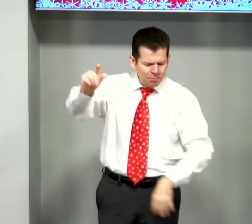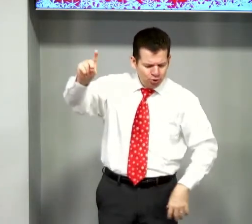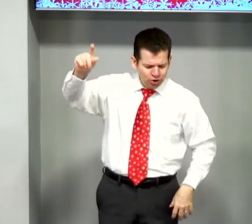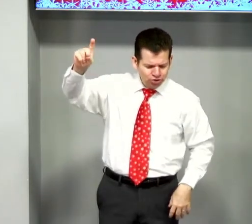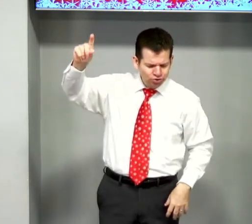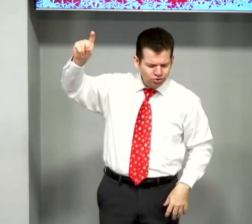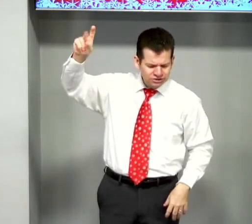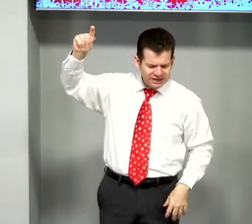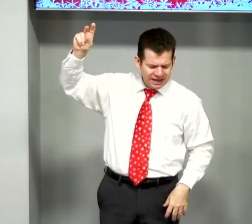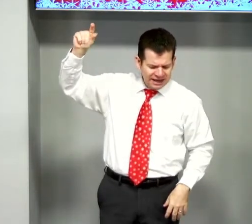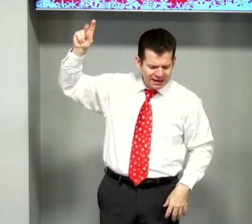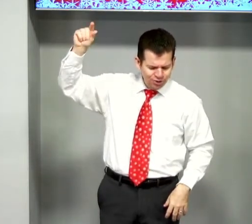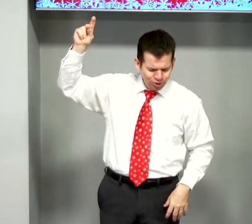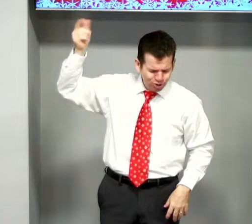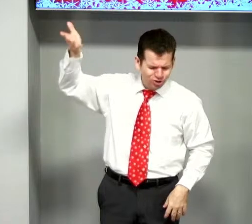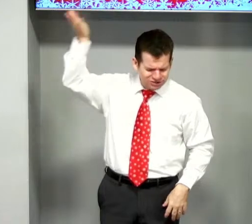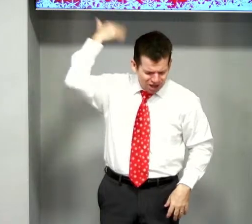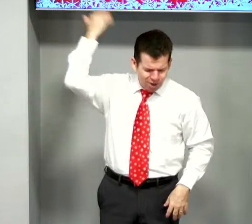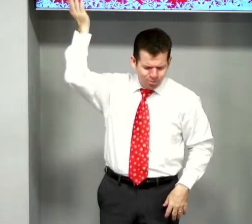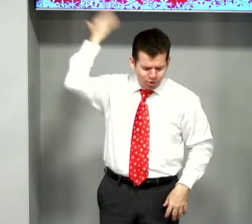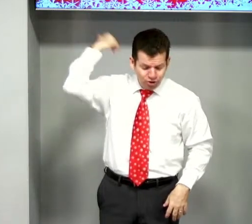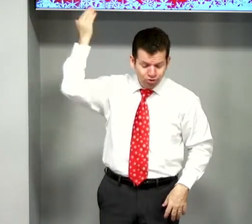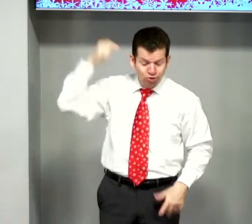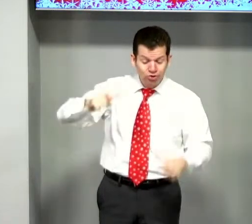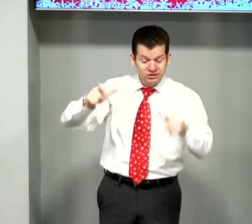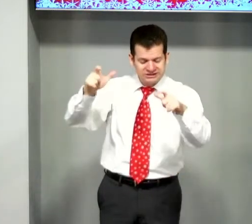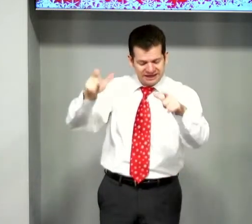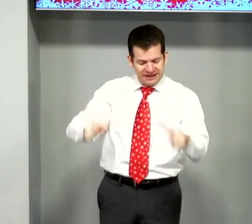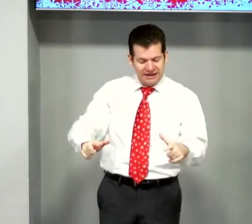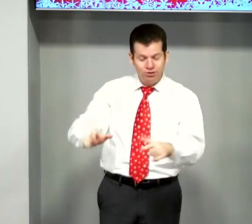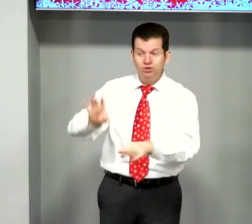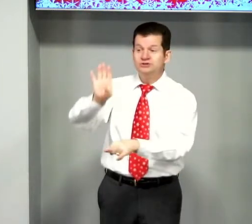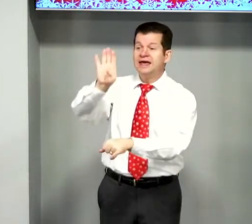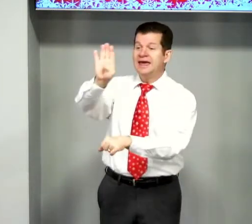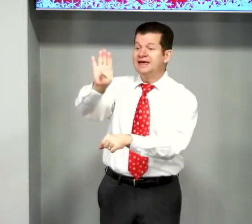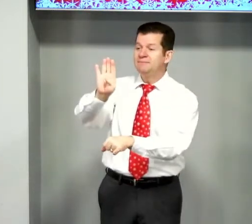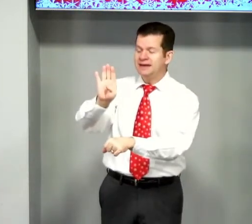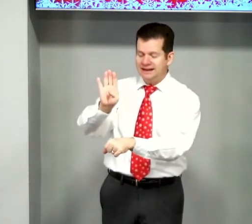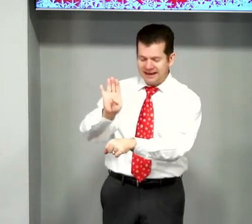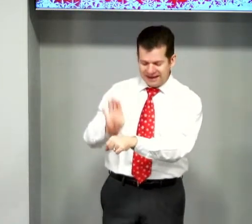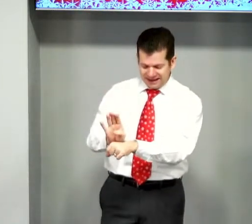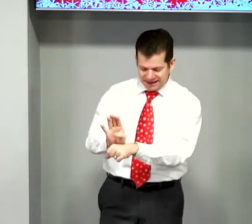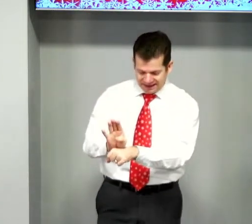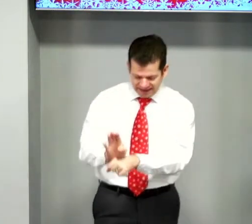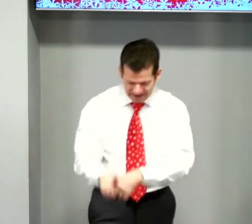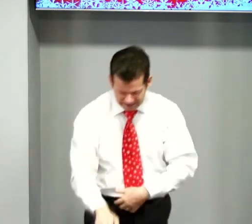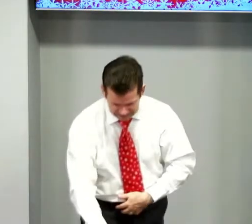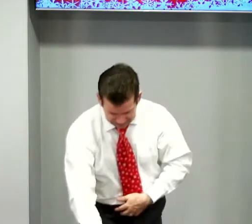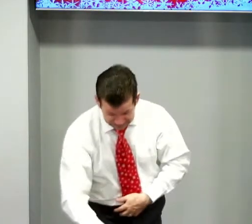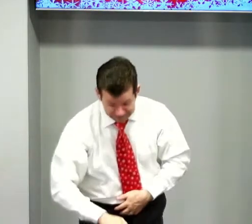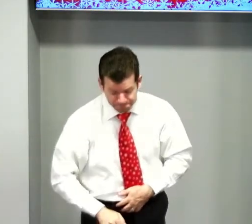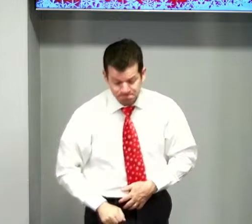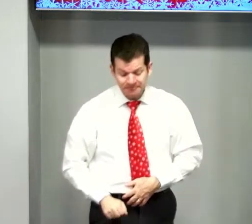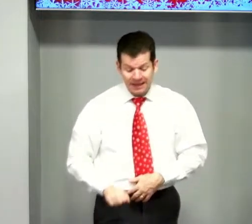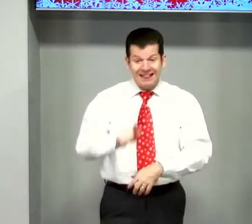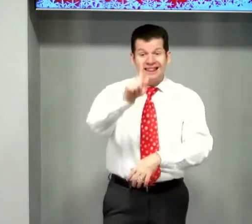muitos anos, Muitos Muitos anos, Em Belém, Na